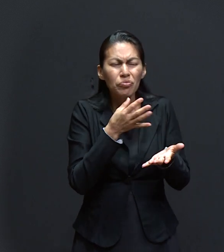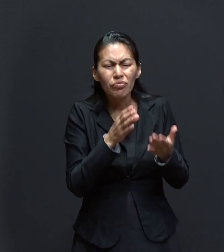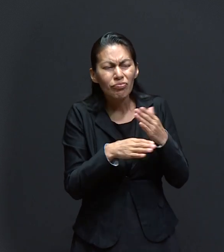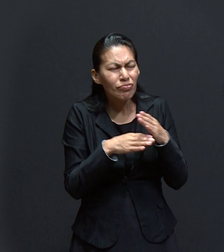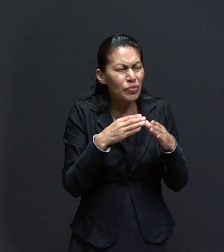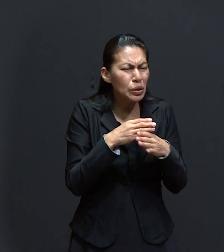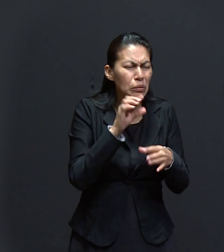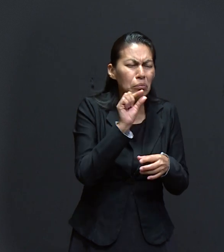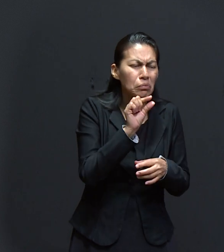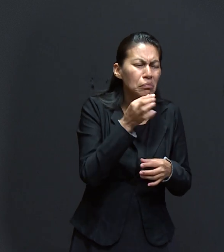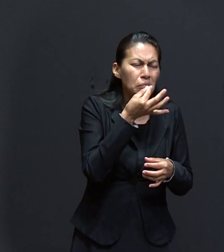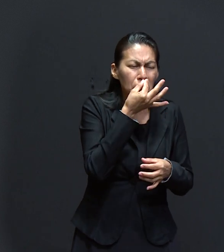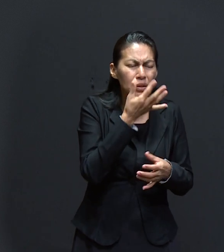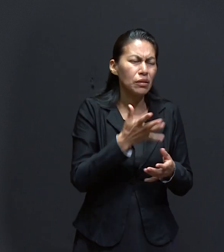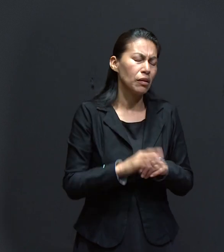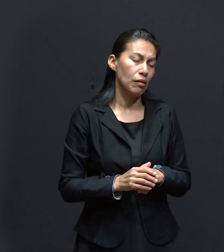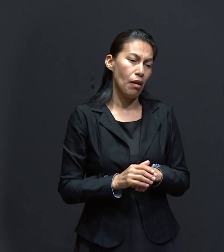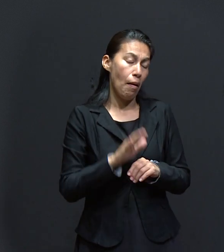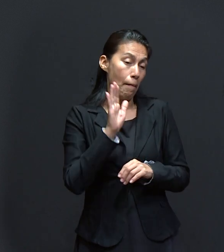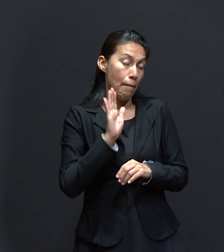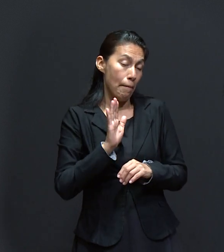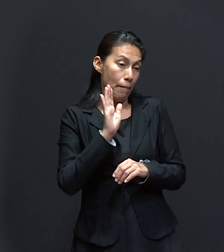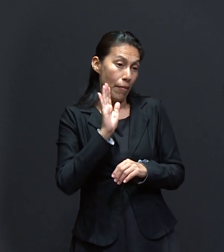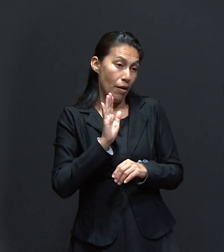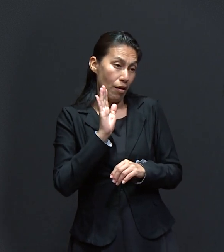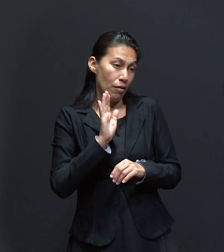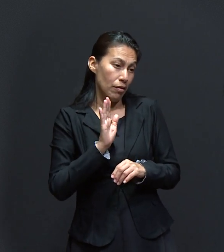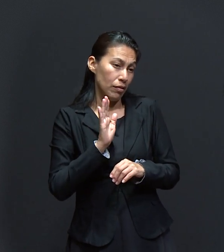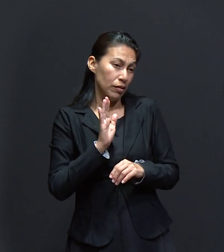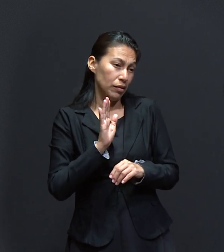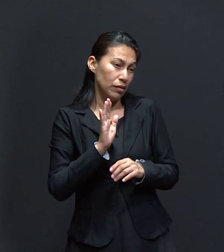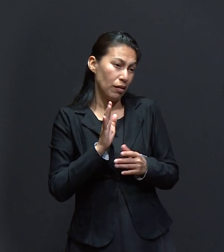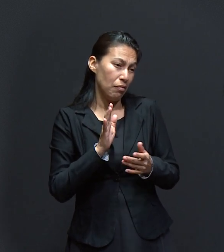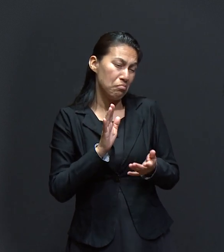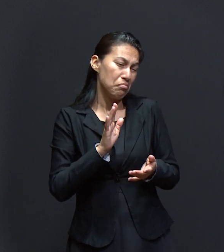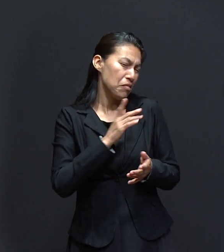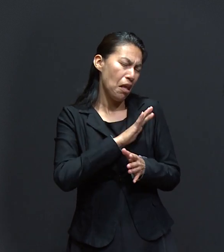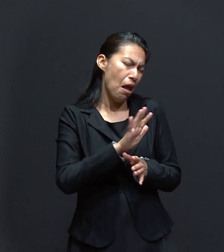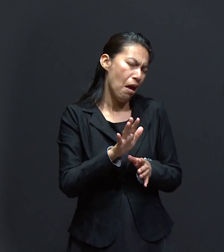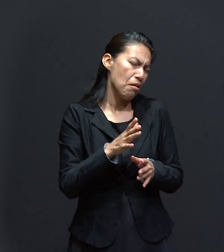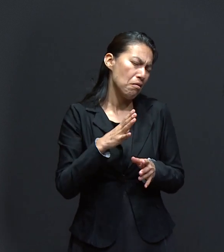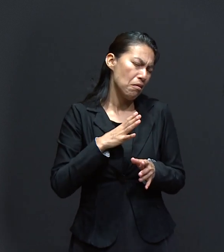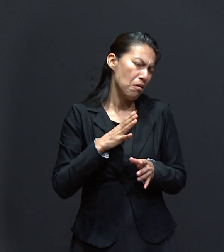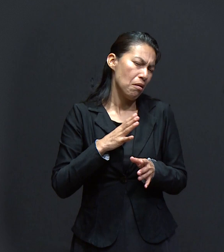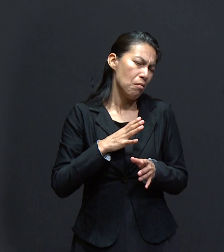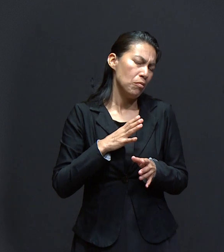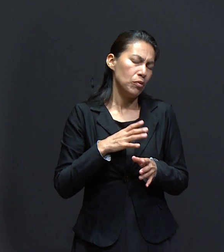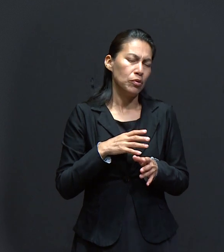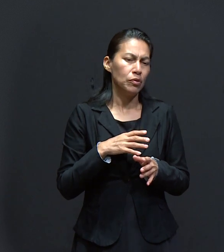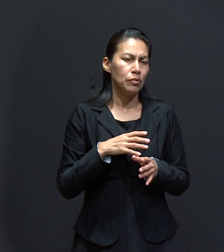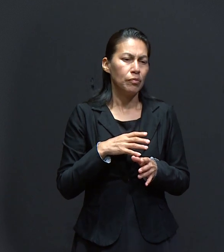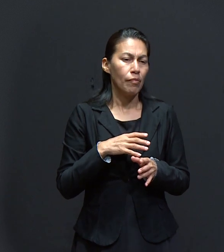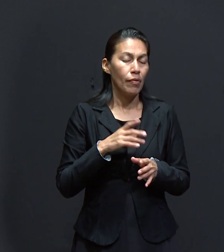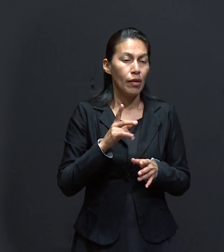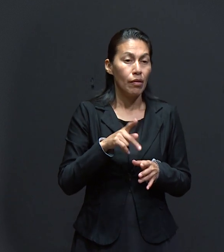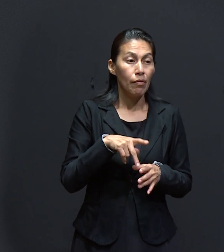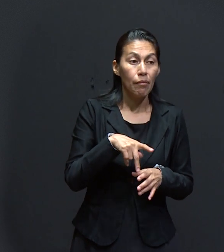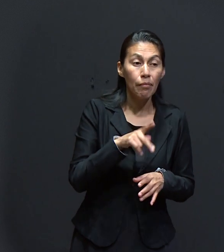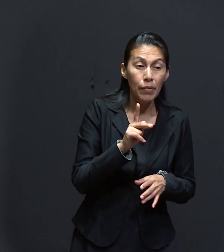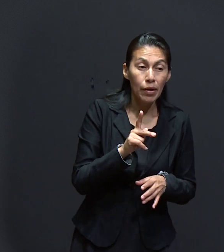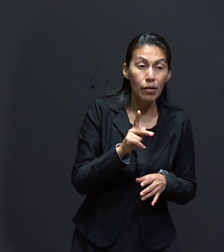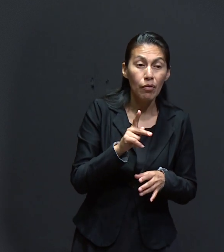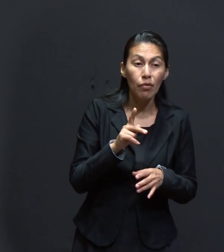detalles de la vida que son cotidianas naturales aparentemente la tenemos